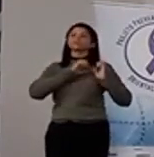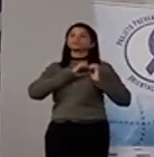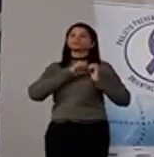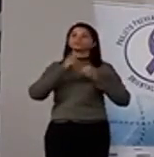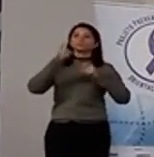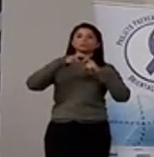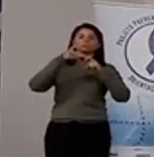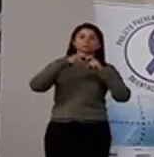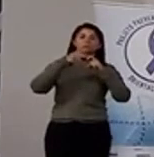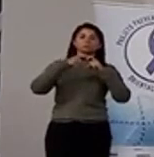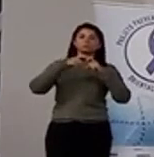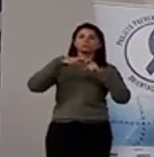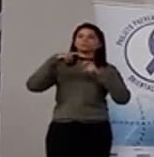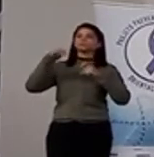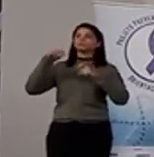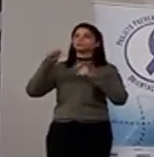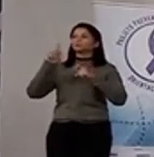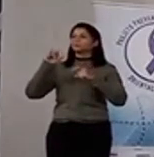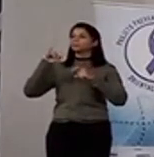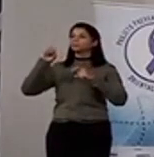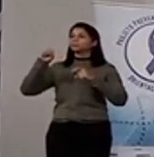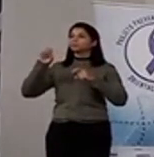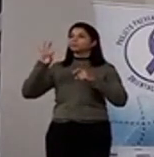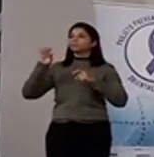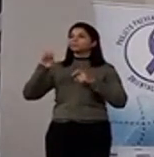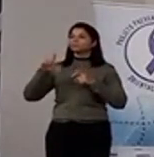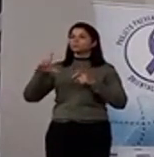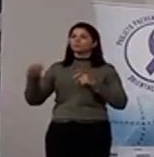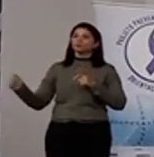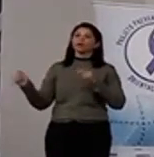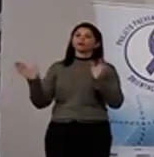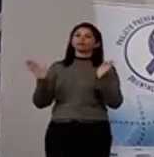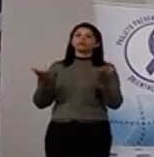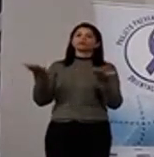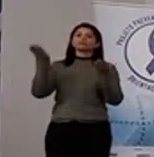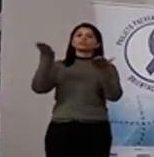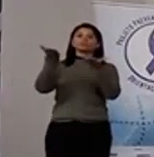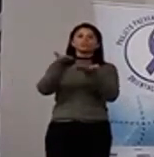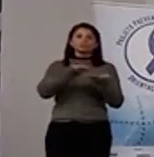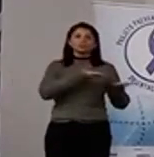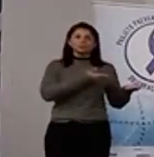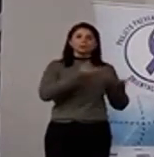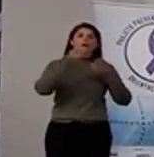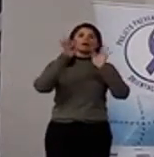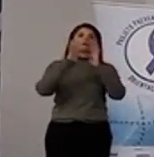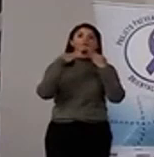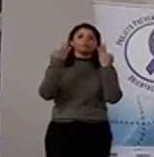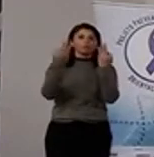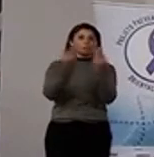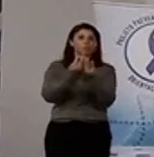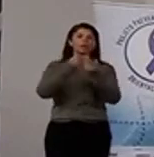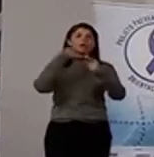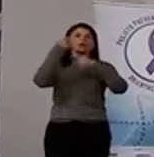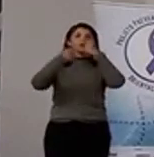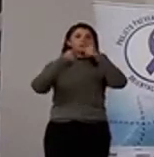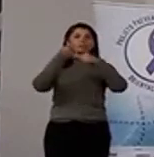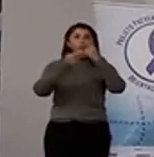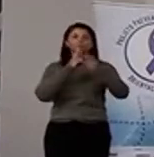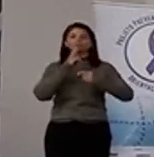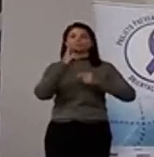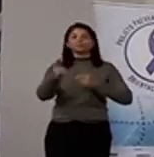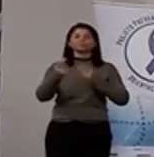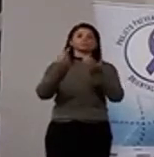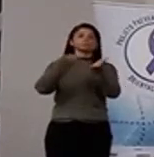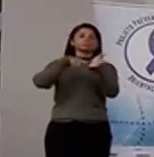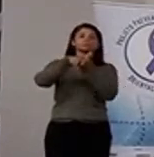dele, a Maristela, que faz o acolhimento, né, das famílias, e depois vai fazer toda a parte de devolutiva de diagnóstico e encaminhamento